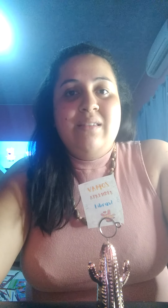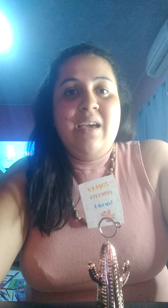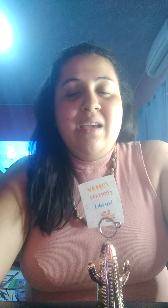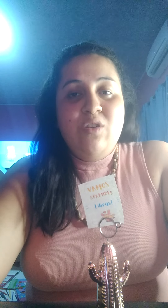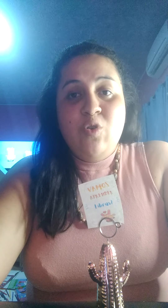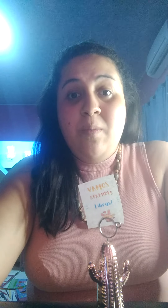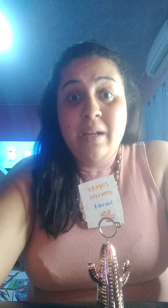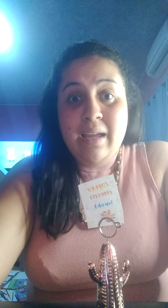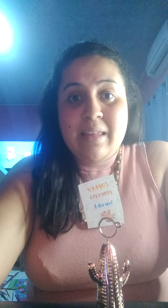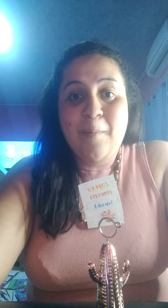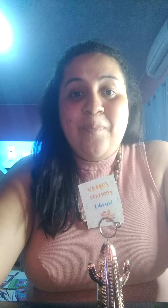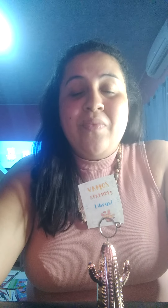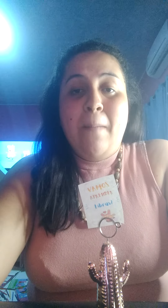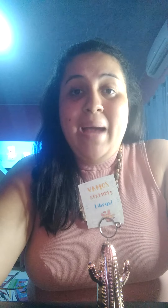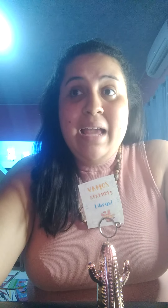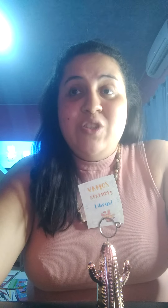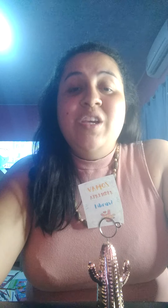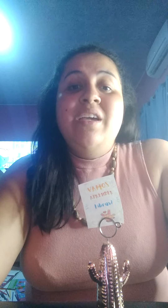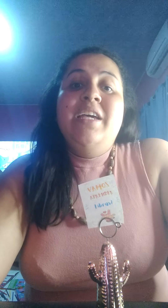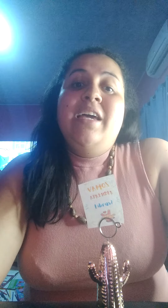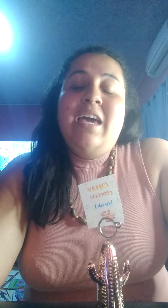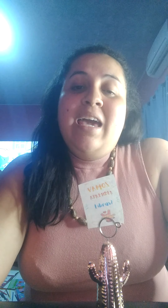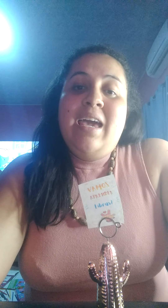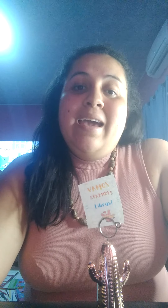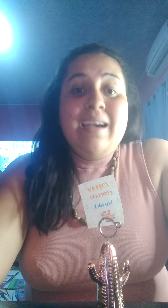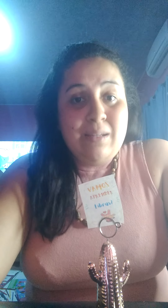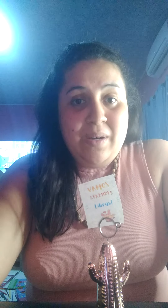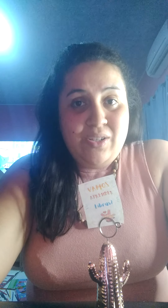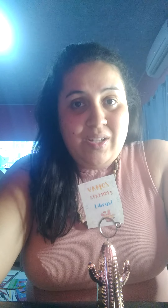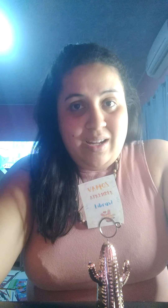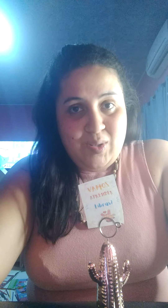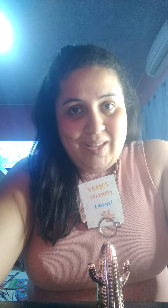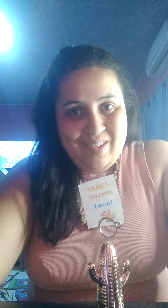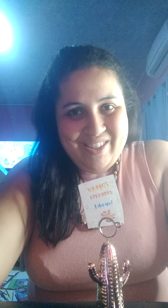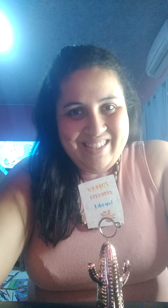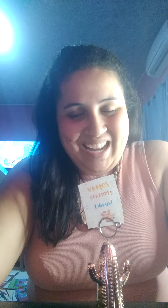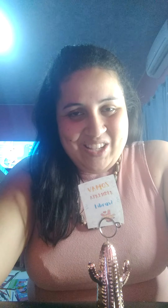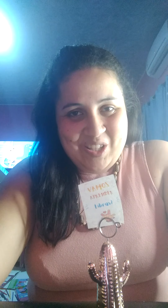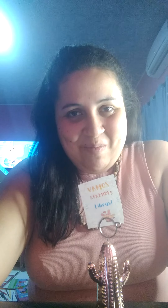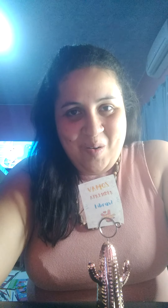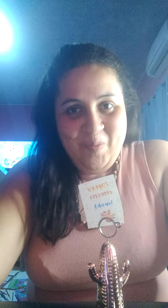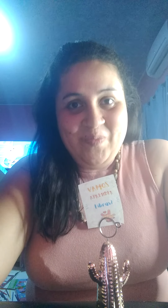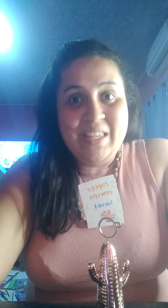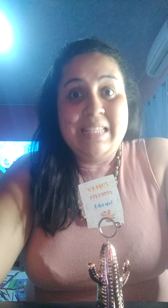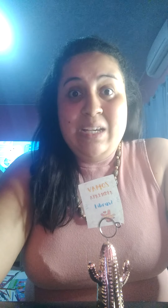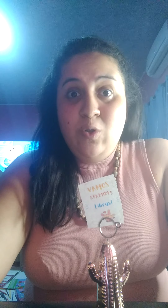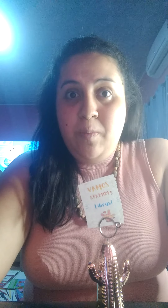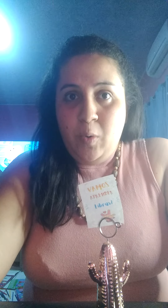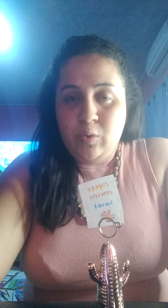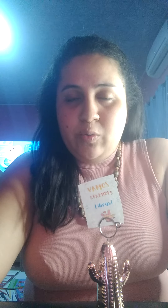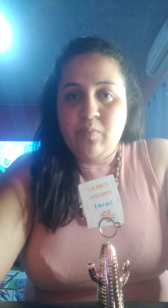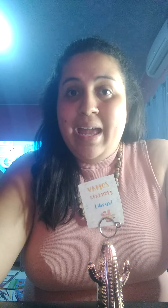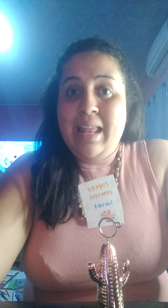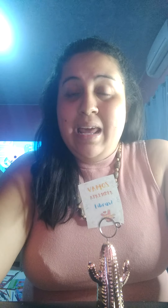e aí eles compreendem. Mas cada país tem a sua língua de sinais, tá bom? Segundo ponto, ele é